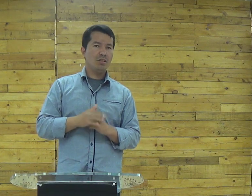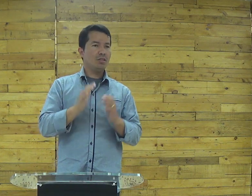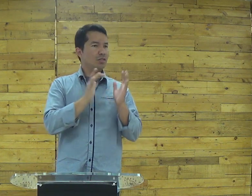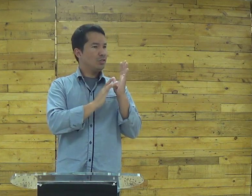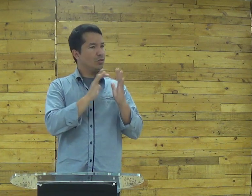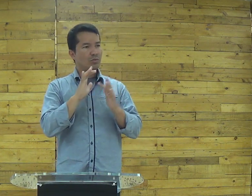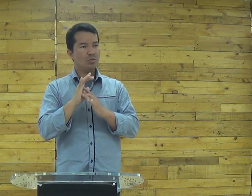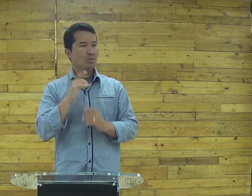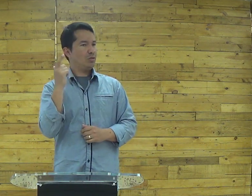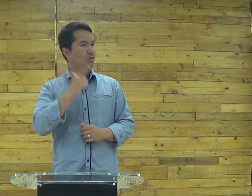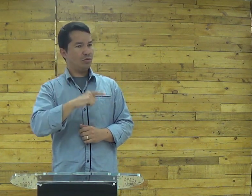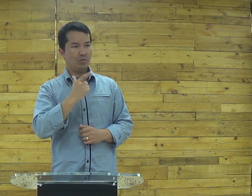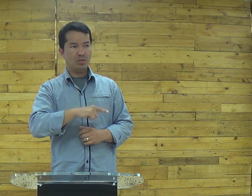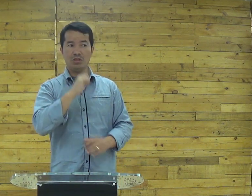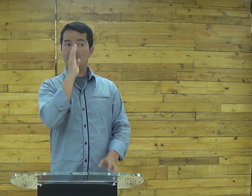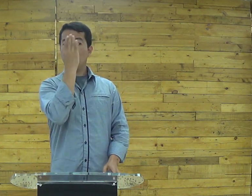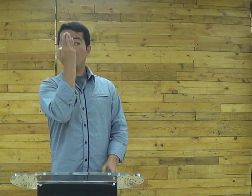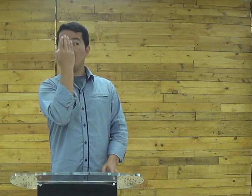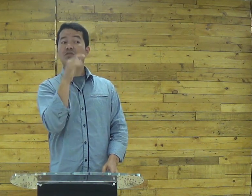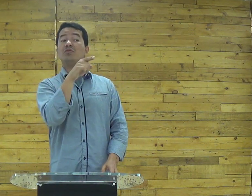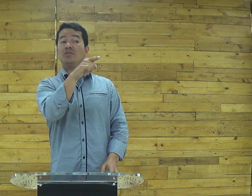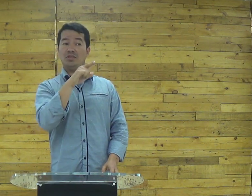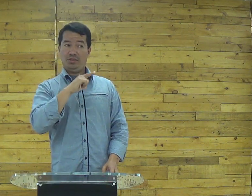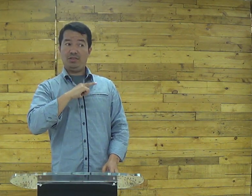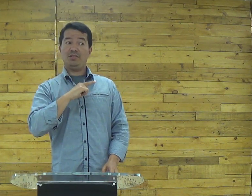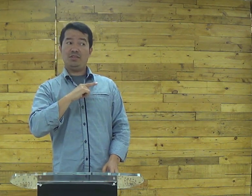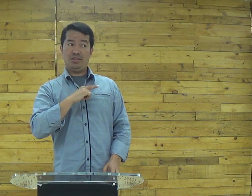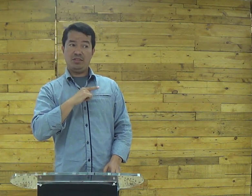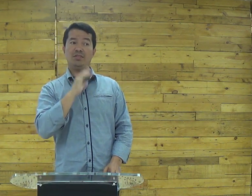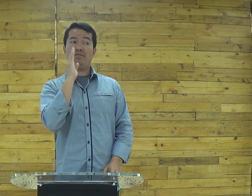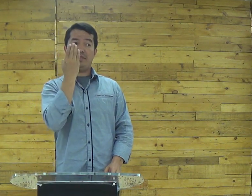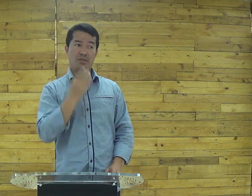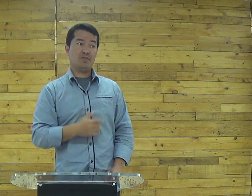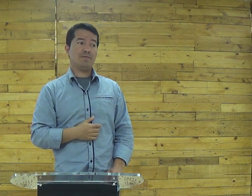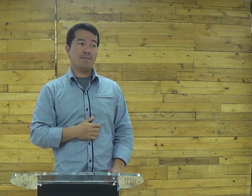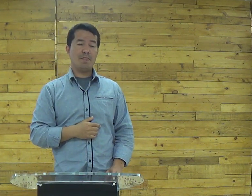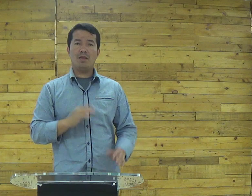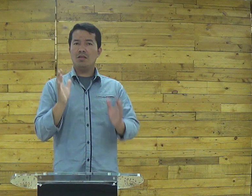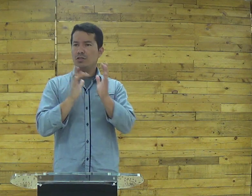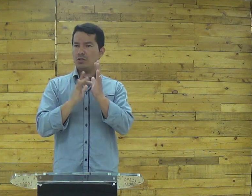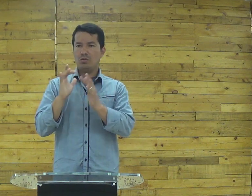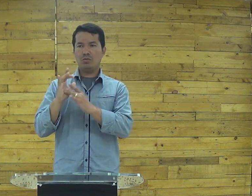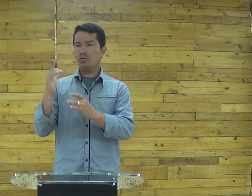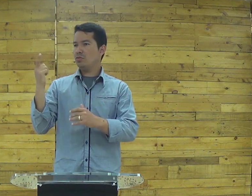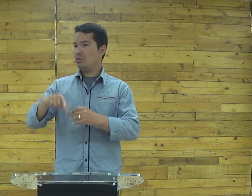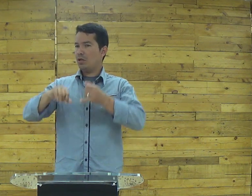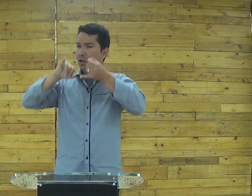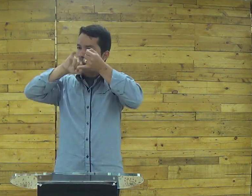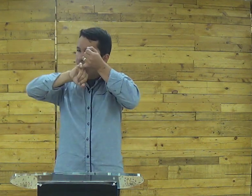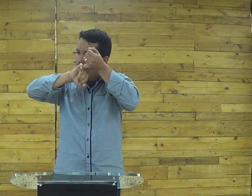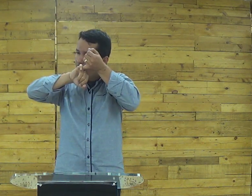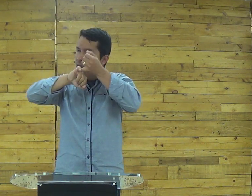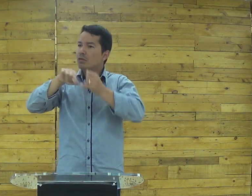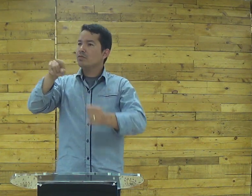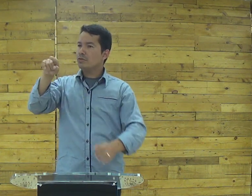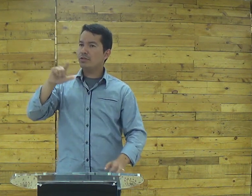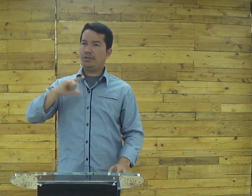Há mentira na sua vida? Jesus não é falso. Há falsidade na sua vida? Jesus